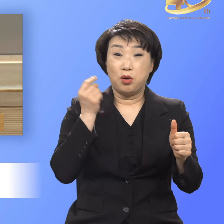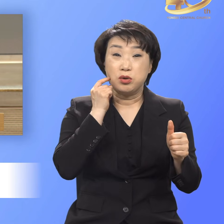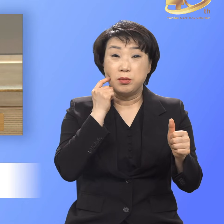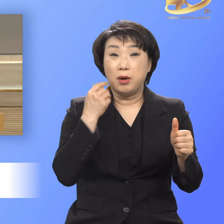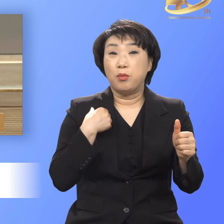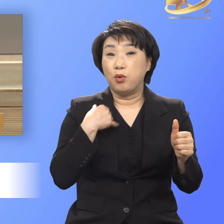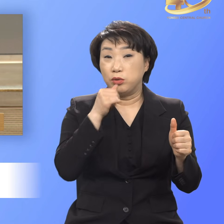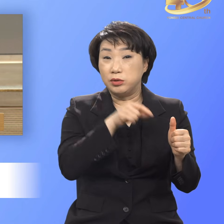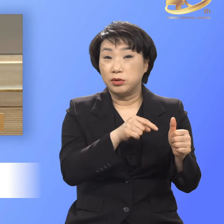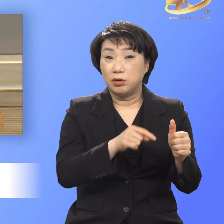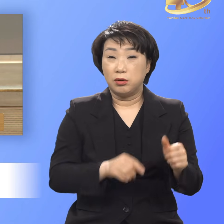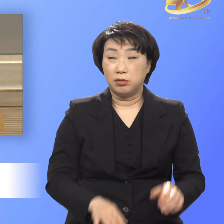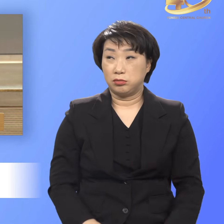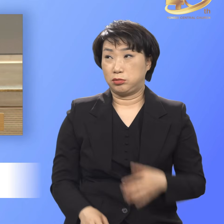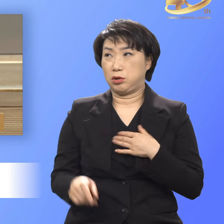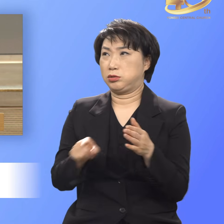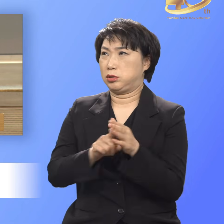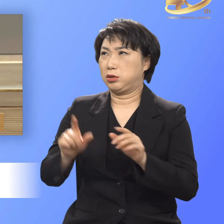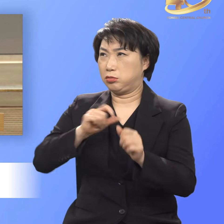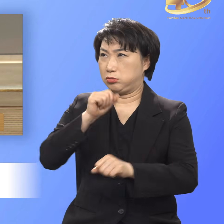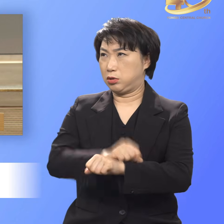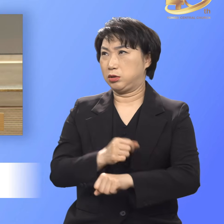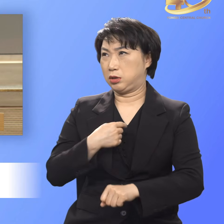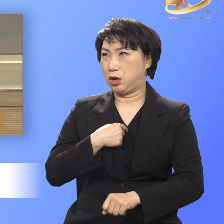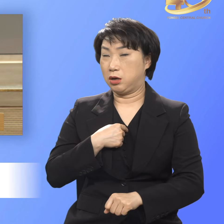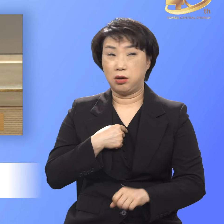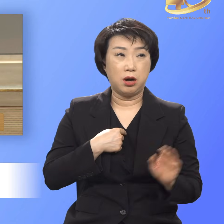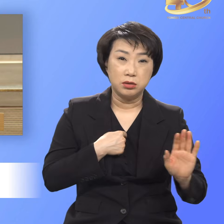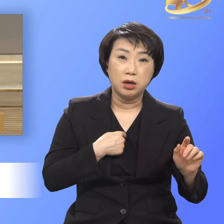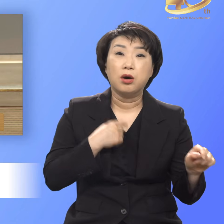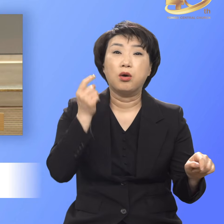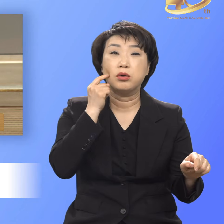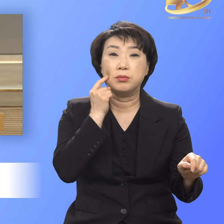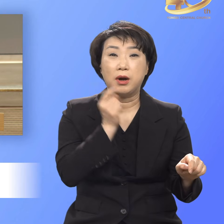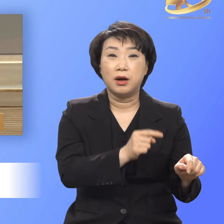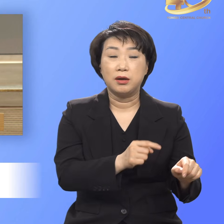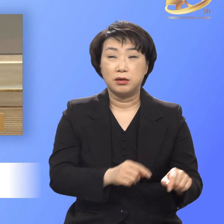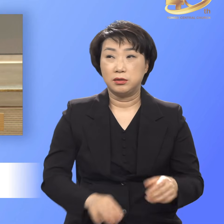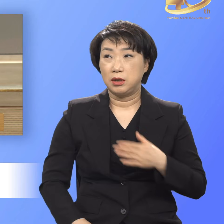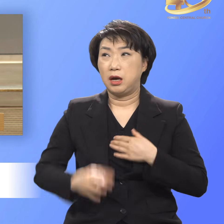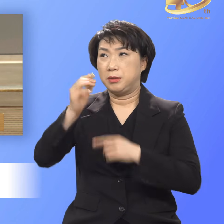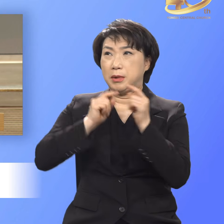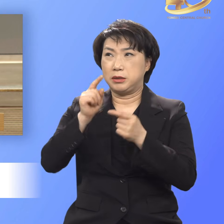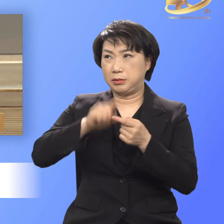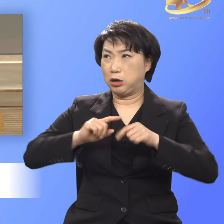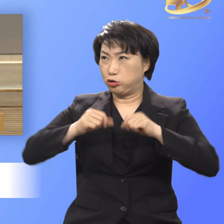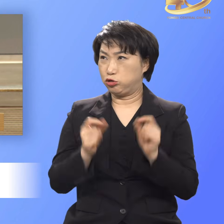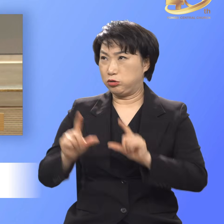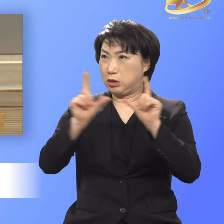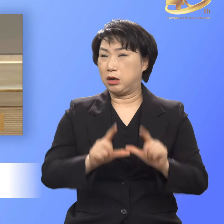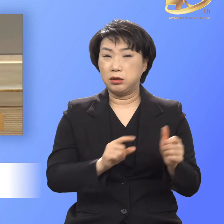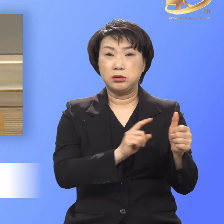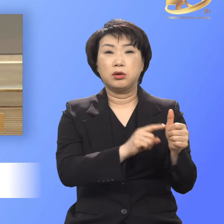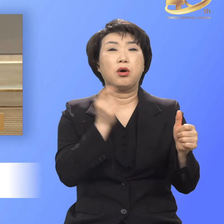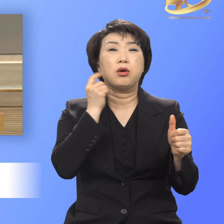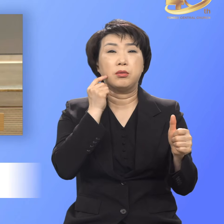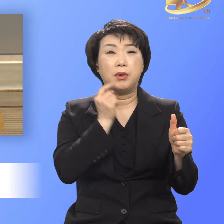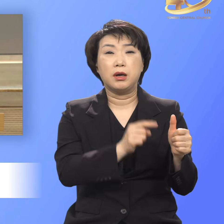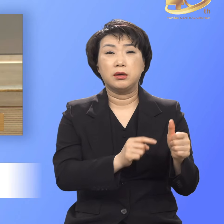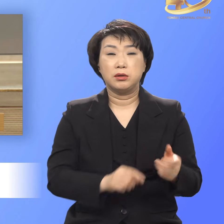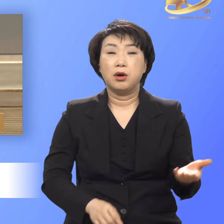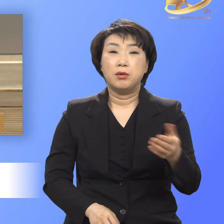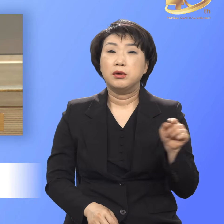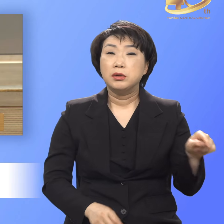몰라. 나 신앙생활 잘해? 거짓말이야. 난 하나님 말씀대로 살아? 거짓말이야.